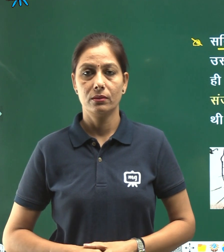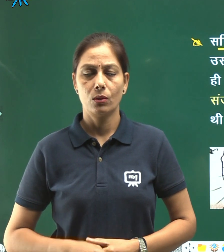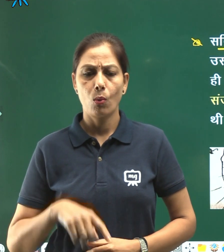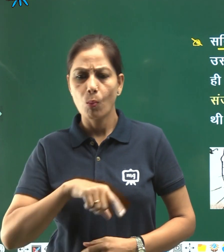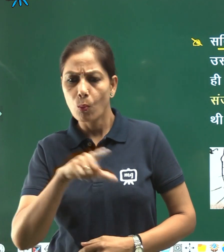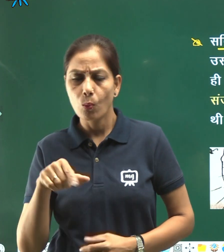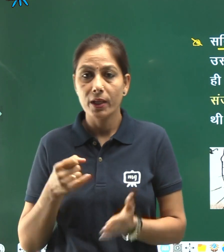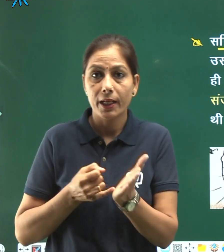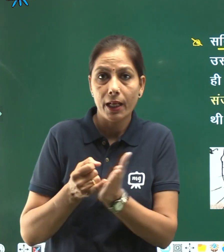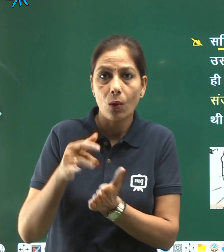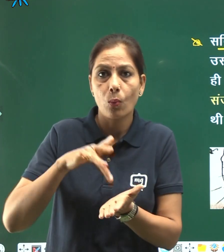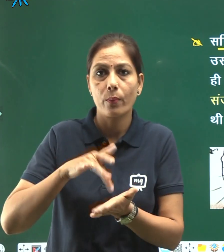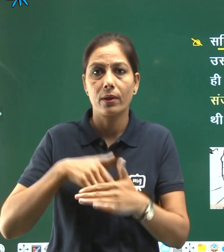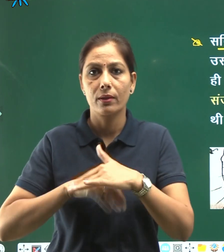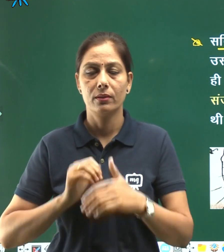पूरे गांव में